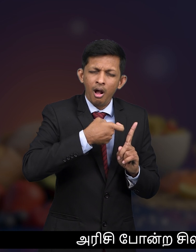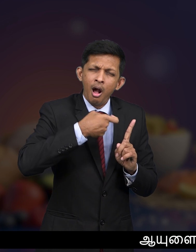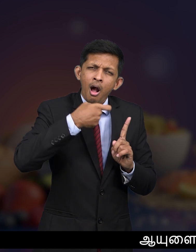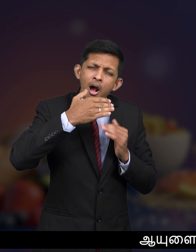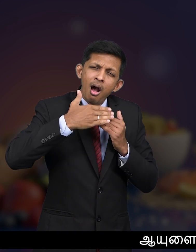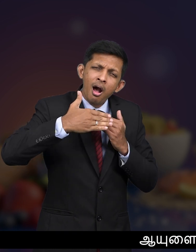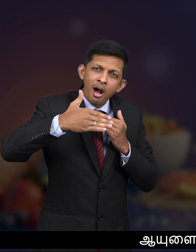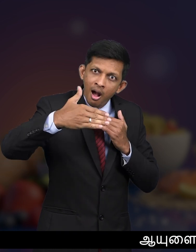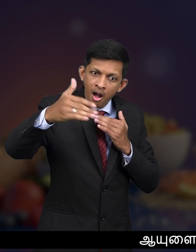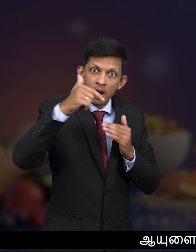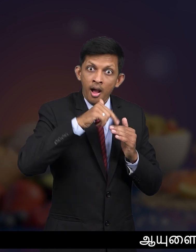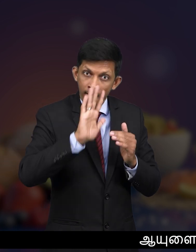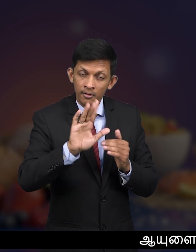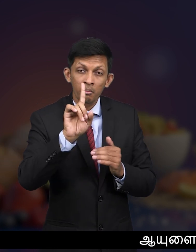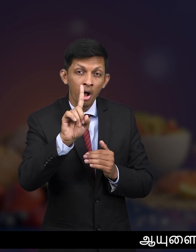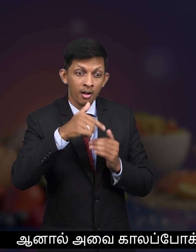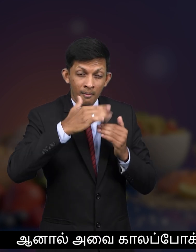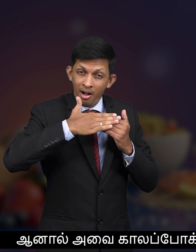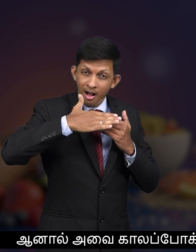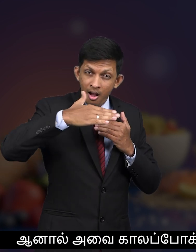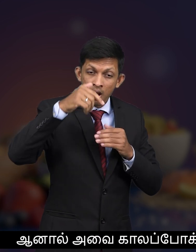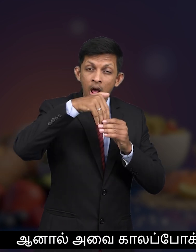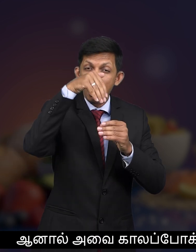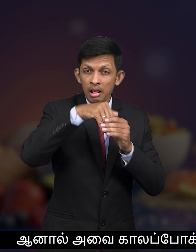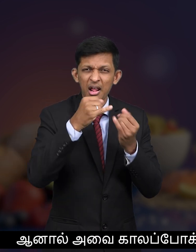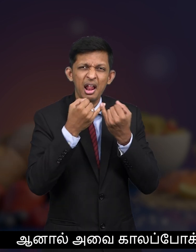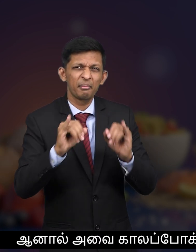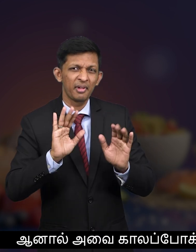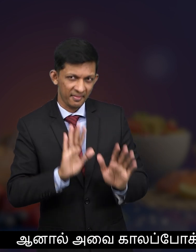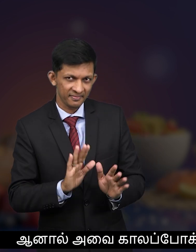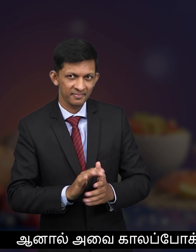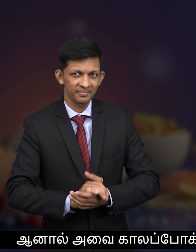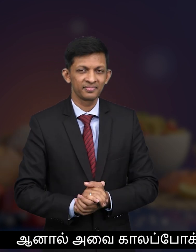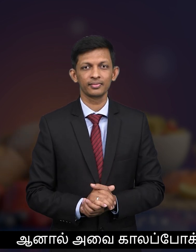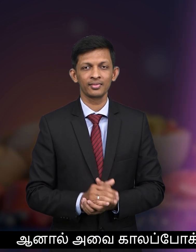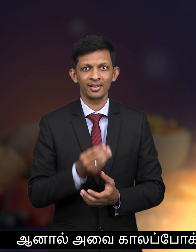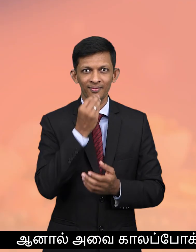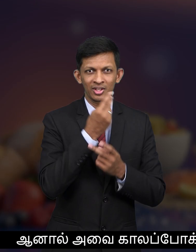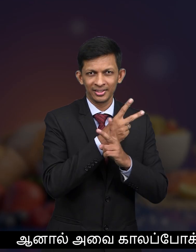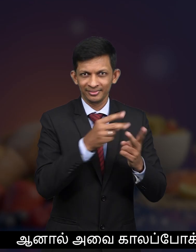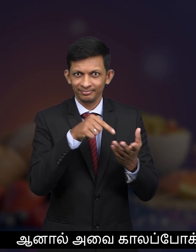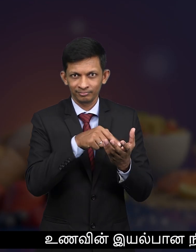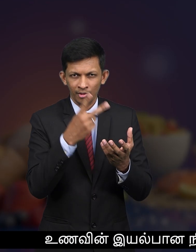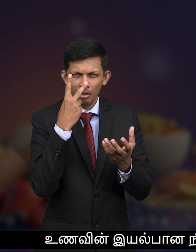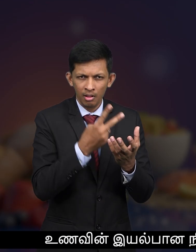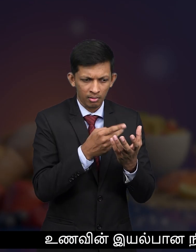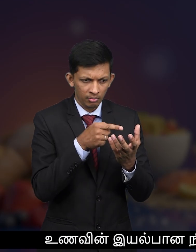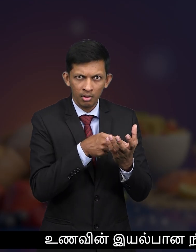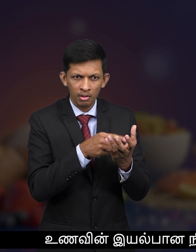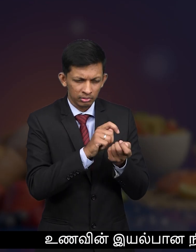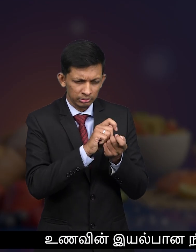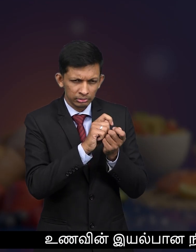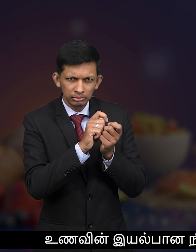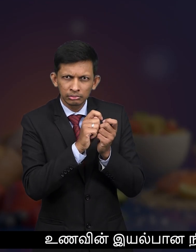பொருட்கள் நீண்ட ஆயுளை கொண்டிருக்கும். ஆனால் அவை காலப்போக்கில் கெட்டு போகவும் வாய்ப்புள்ளது. உணவின்